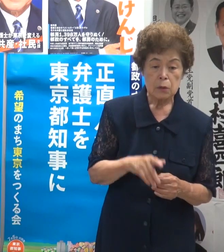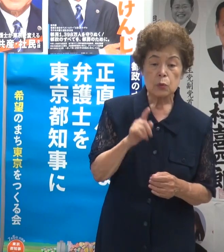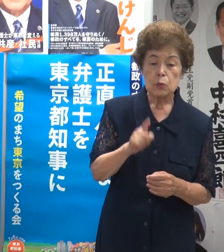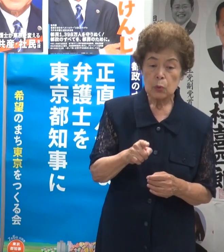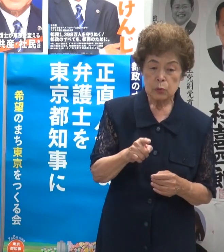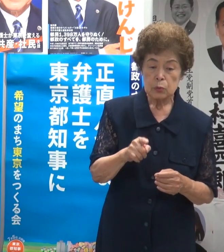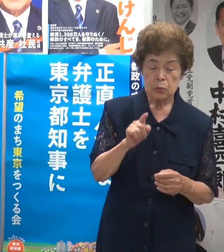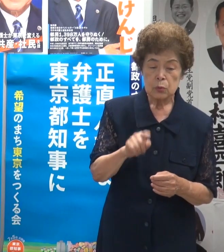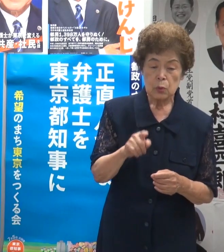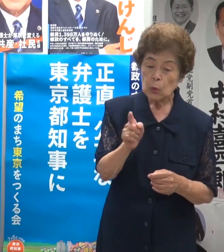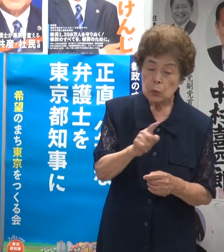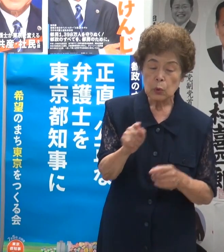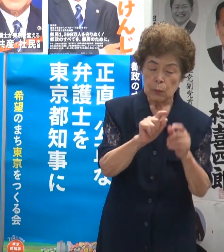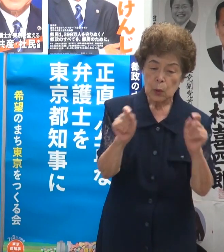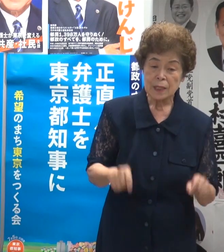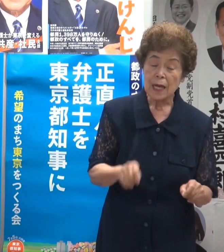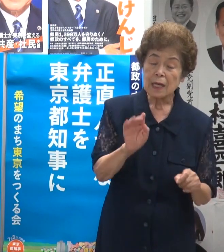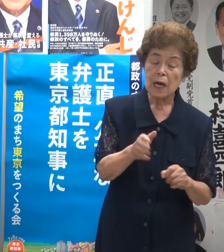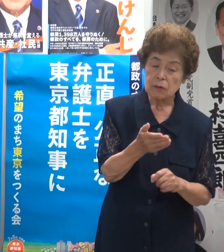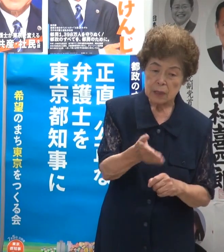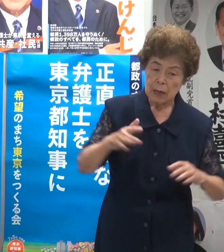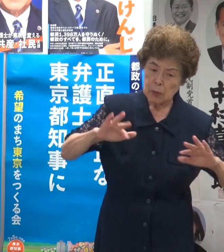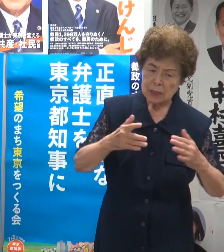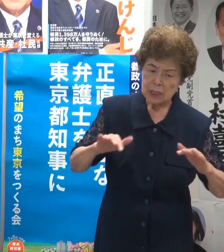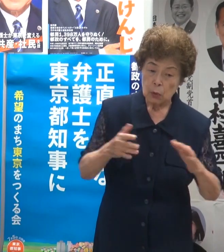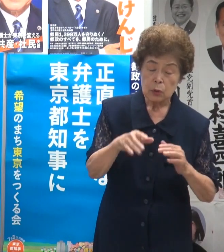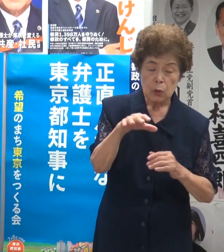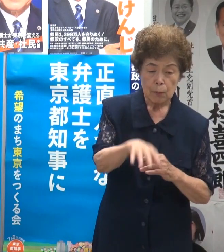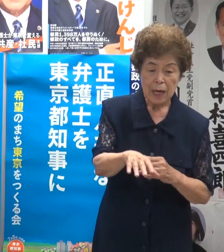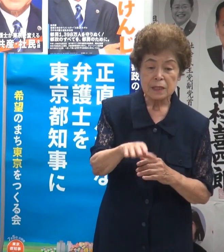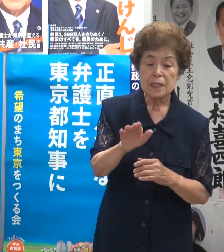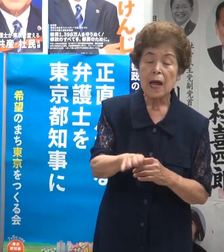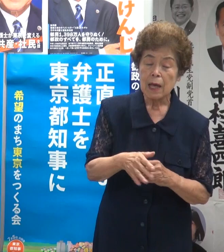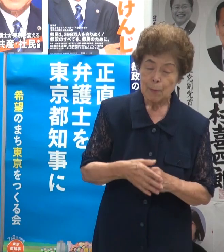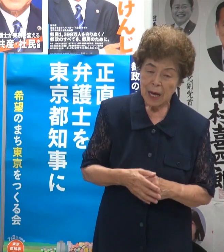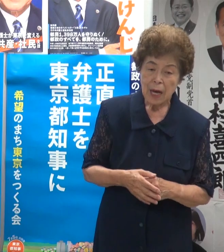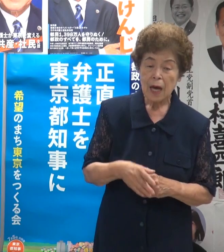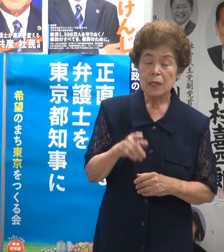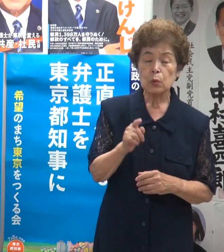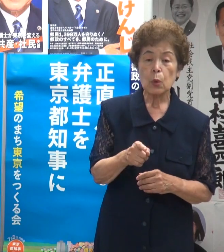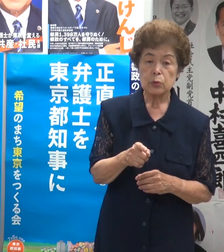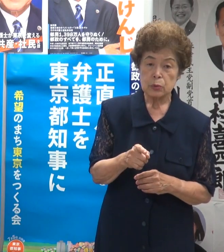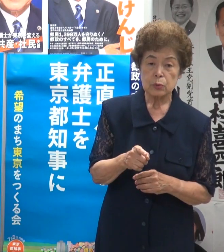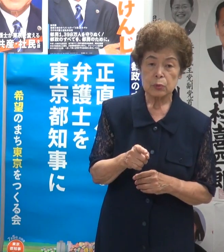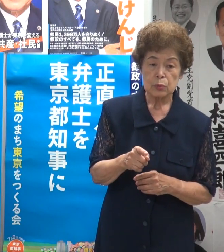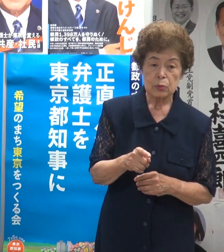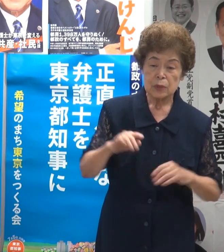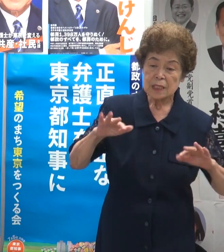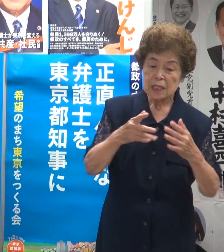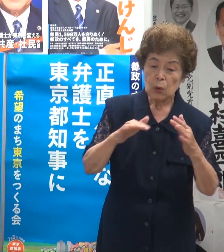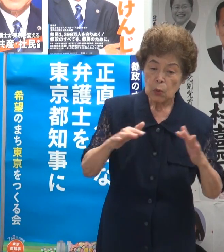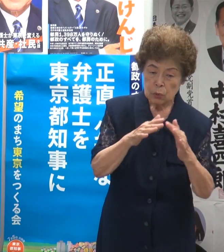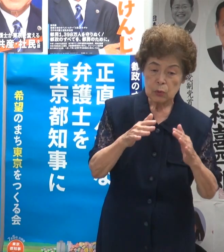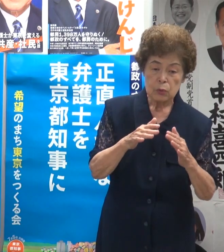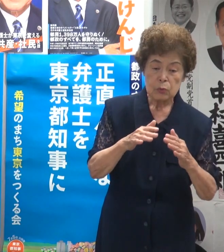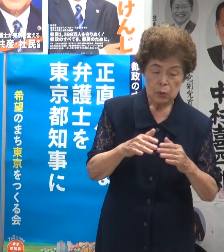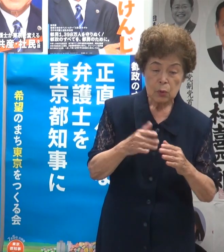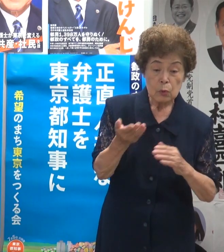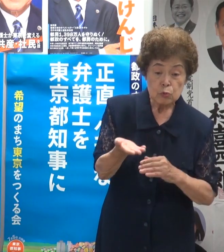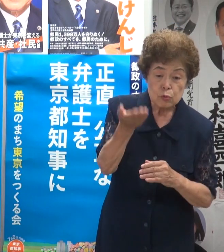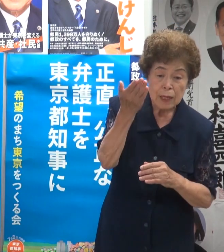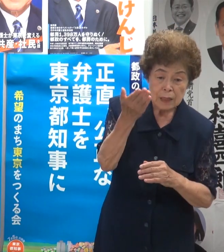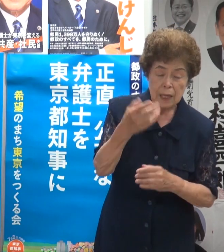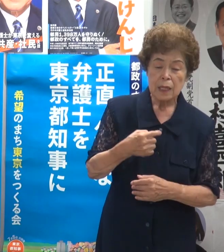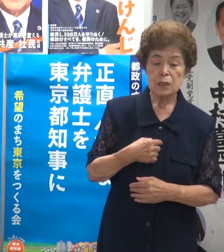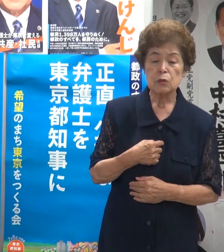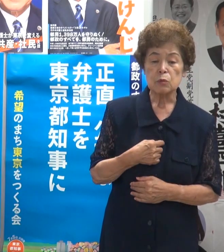ういう問題があるかについてね議論の場になってたら、そういう議論を踏まえて、まあ、自